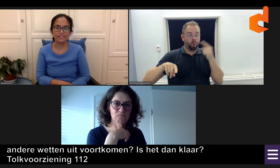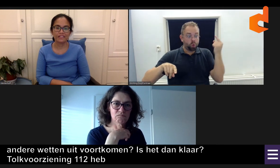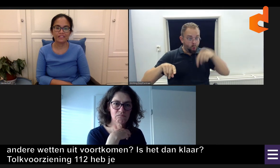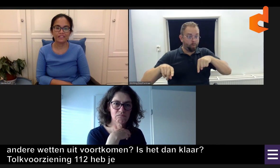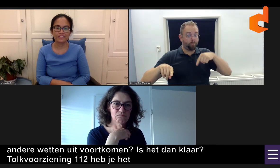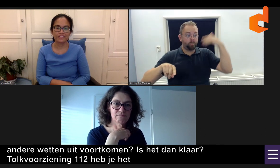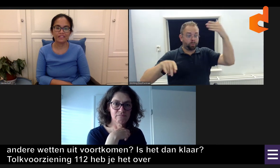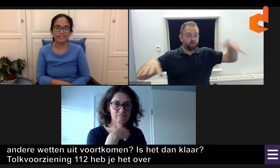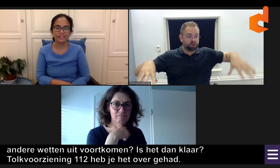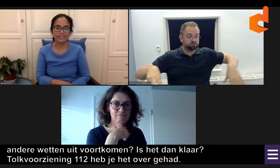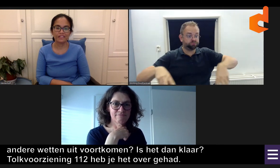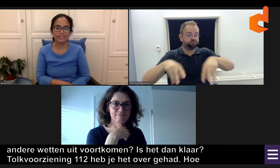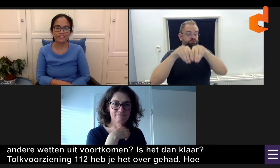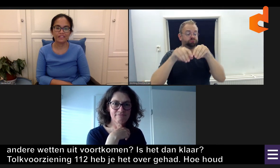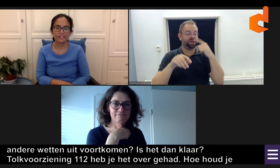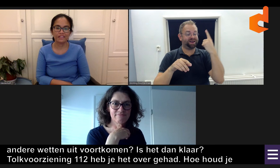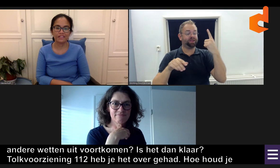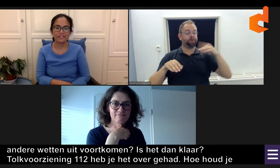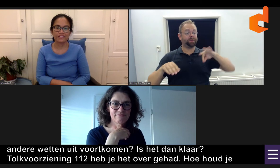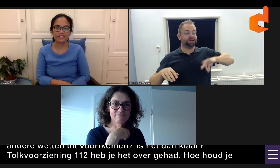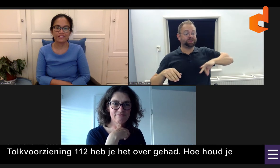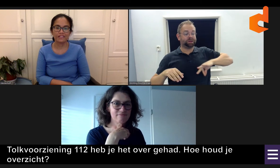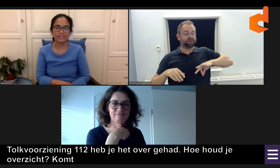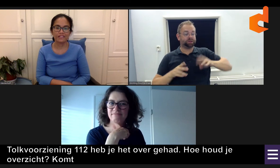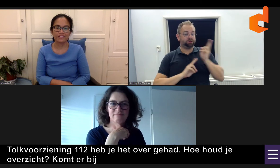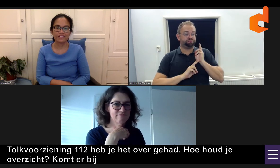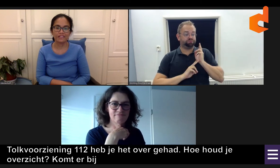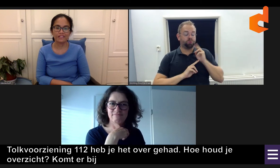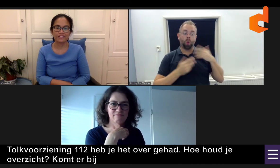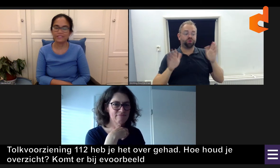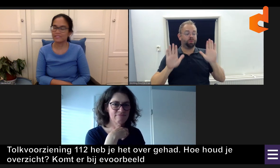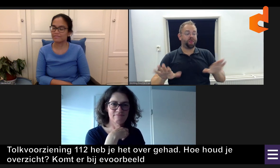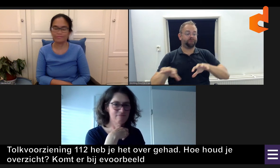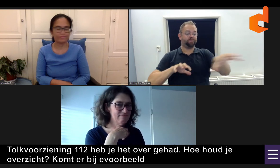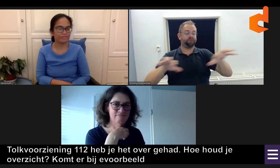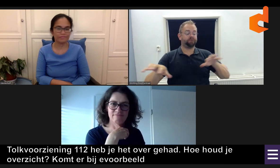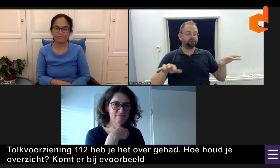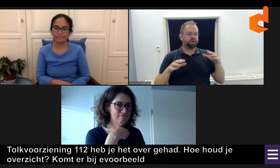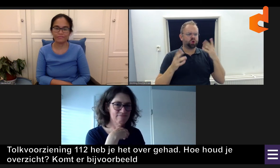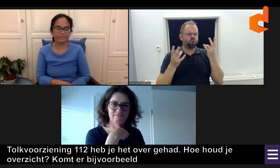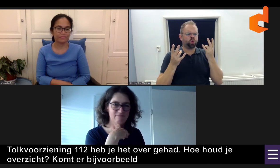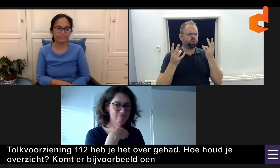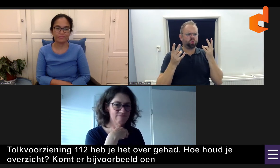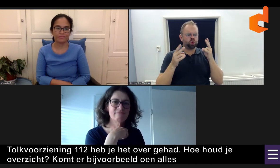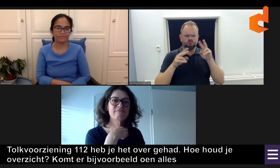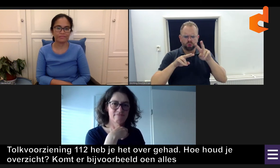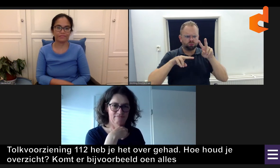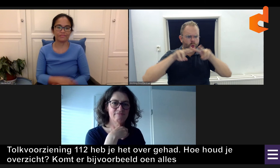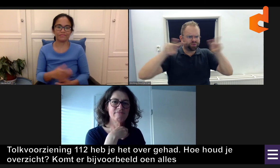dan overzicht? Komt er bijvoorbeeld één alles overkoepelende wet? Of komt er één ministerie waar dat verantwoordelijk wordt voor